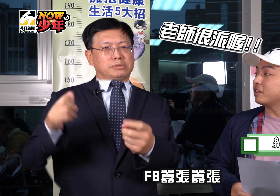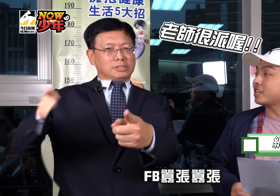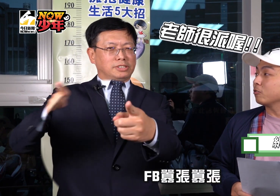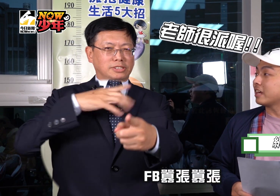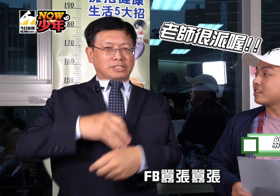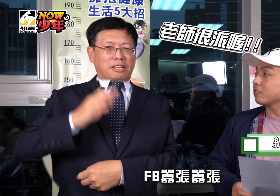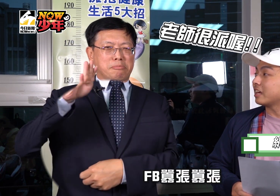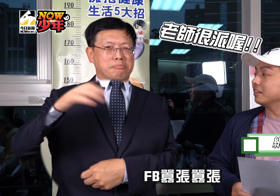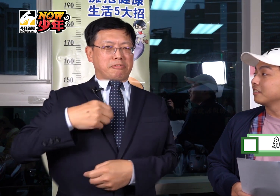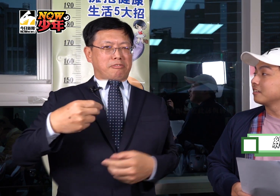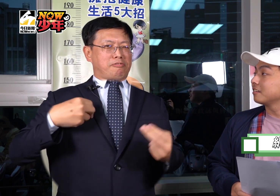嚣张。